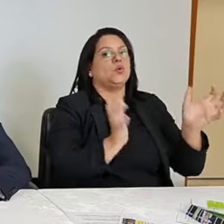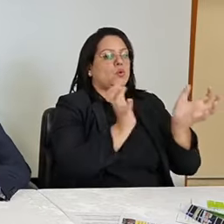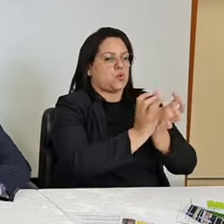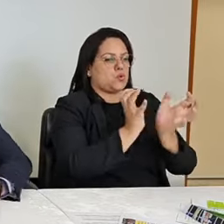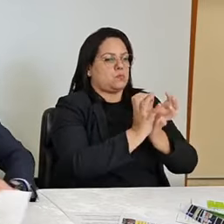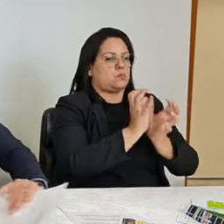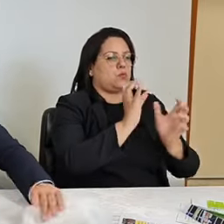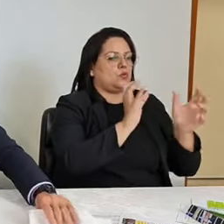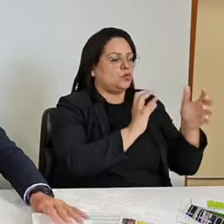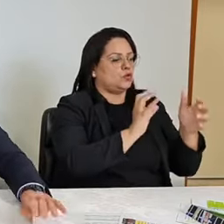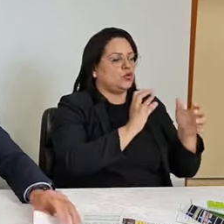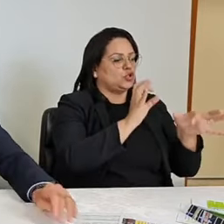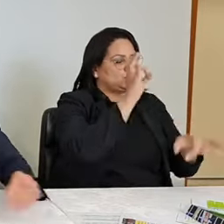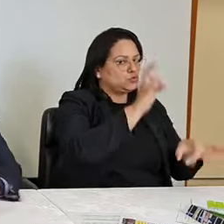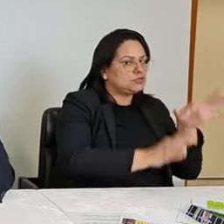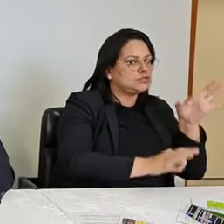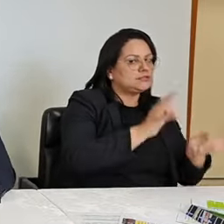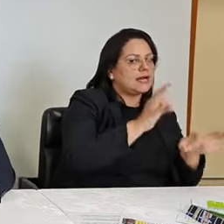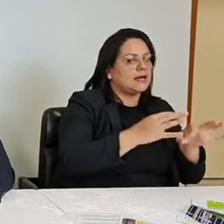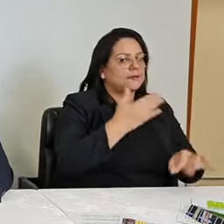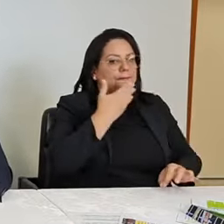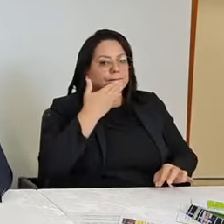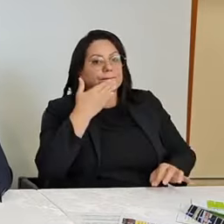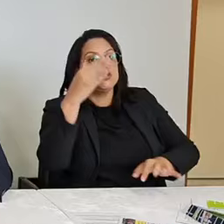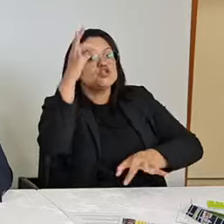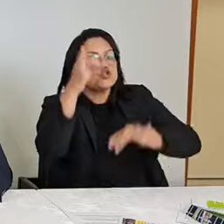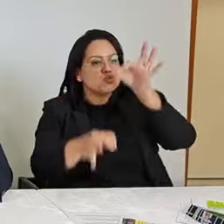controle, o judiciário, requisitaram ao banco uma série de